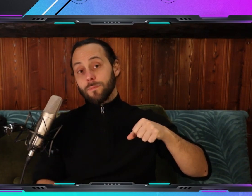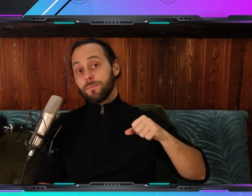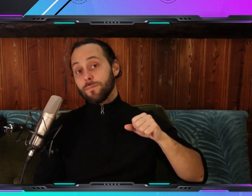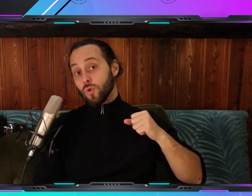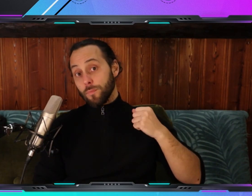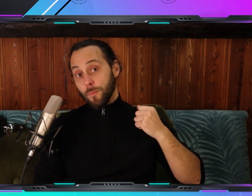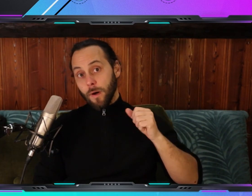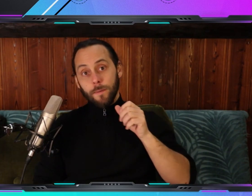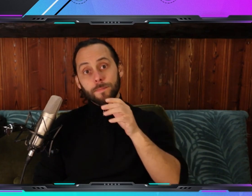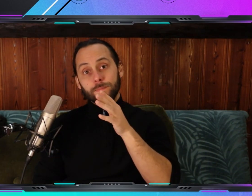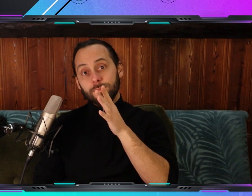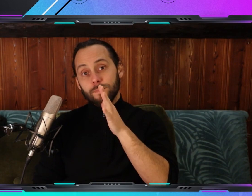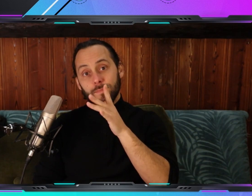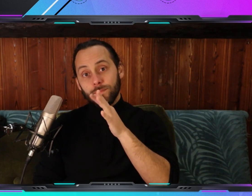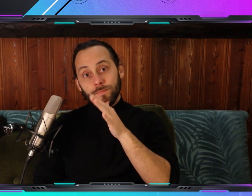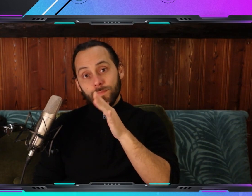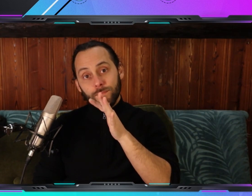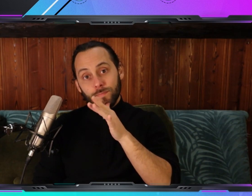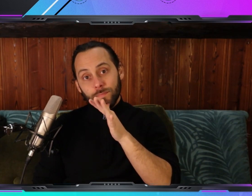Et ne peut pas.